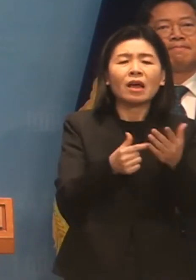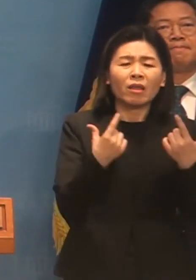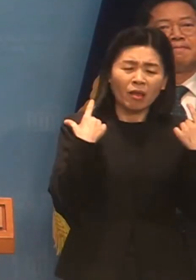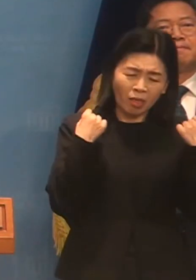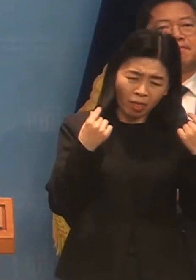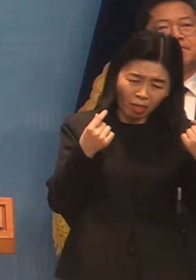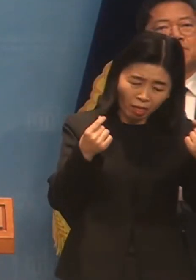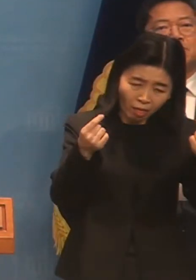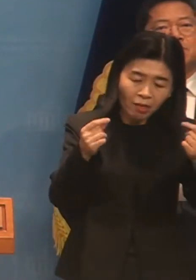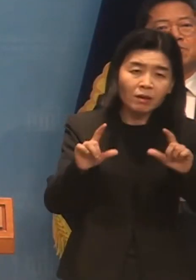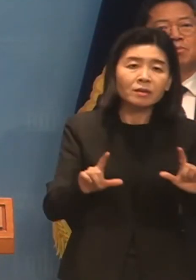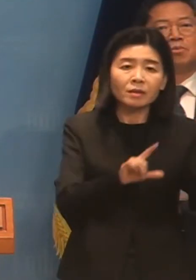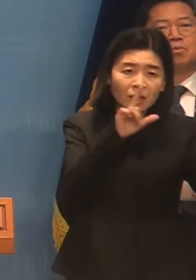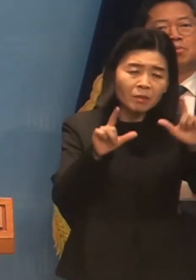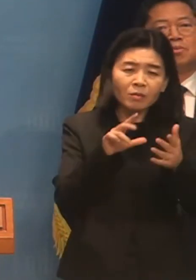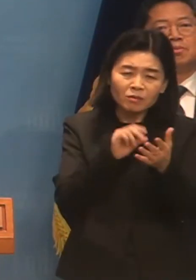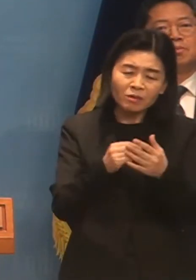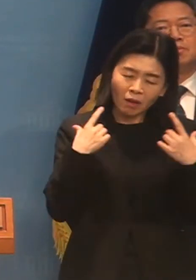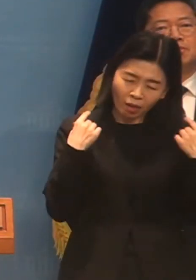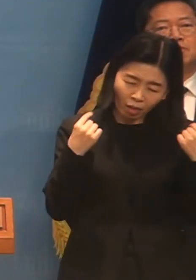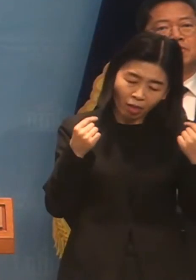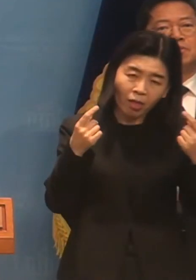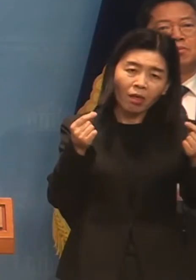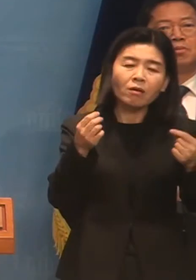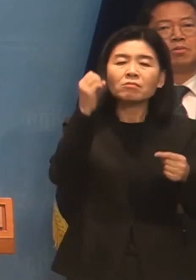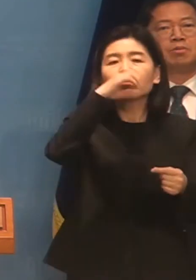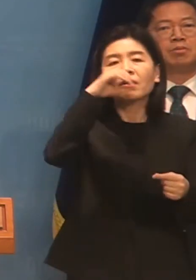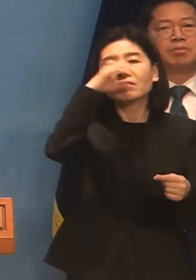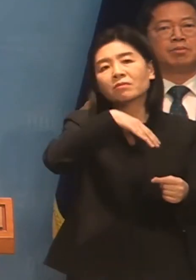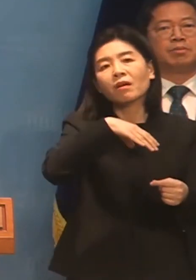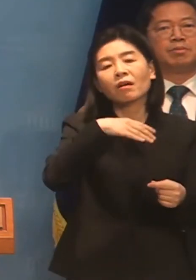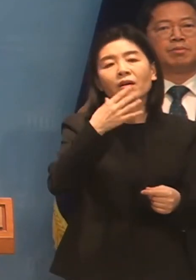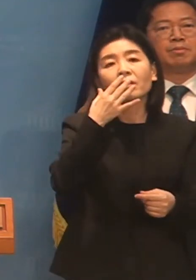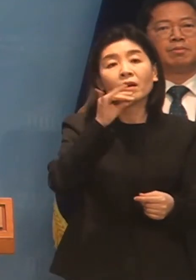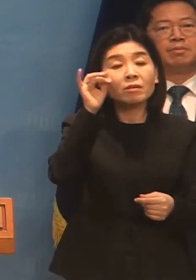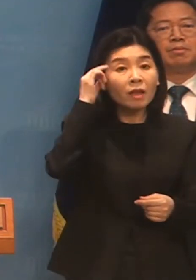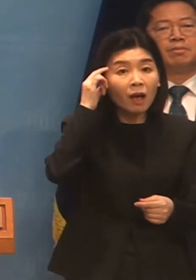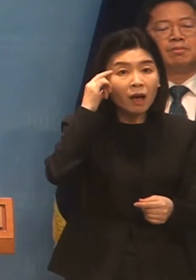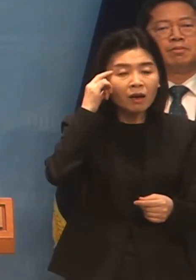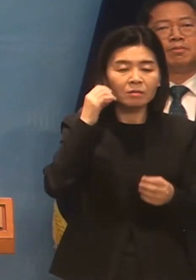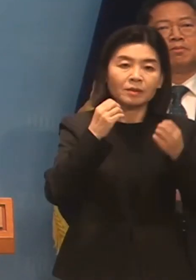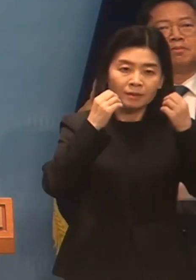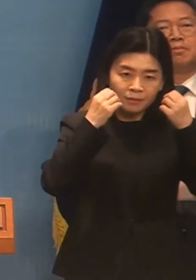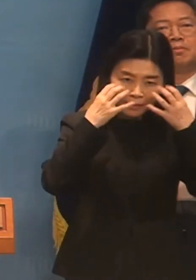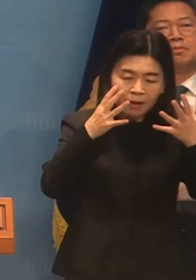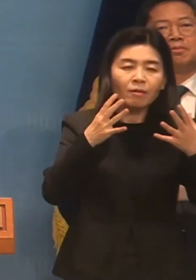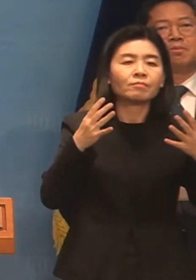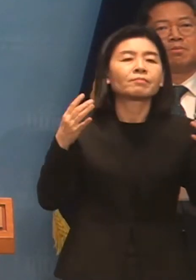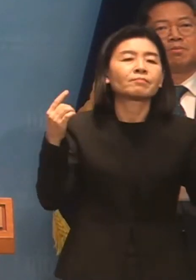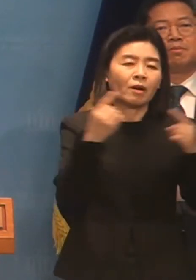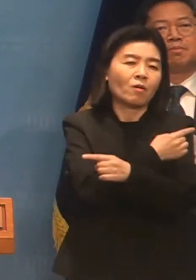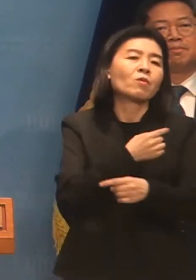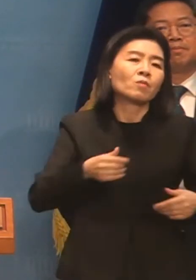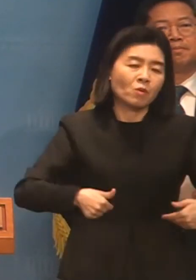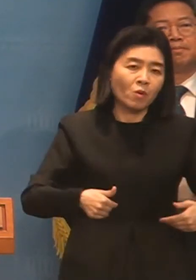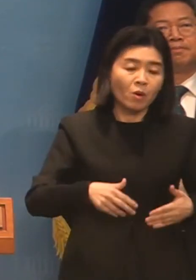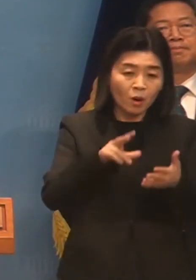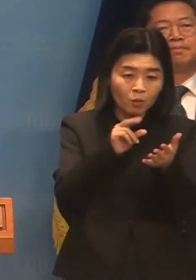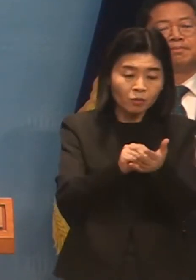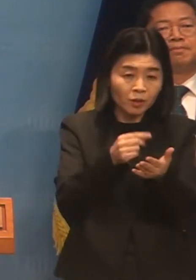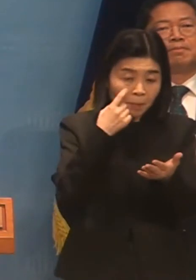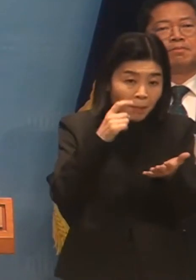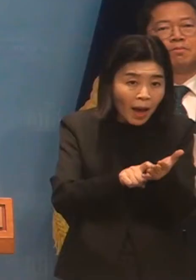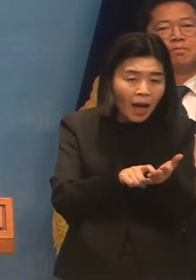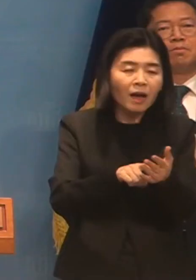일부처럼 마치 숨쉬듯 당연하게 여겨왔습니다. 세상이 달라졌습니다. 이제는 변화해야 합니다. 문제가